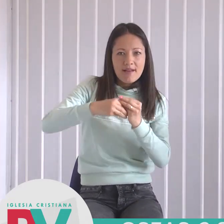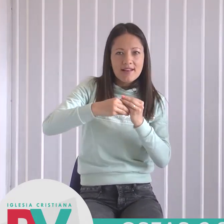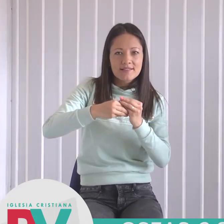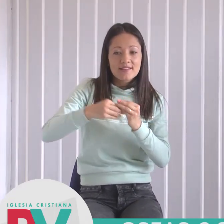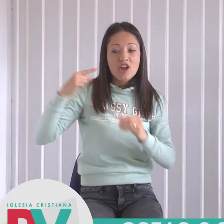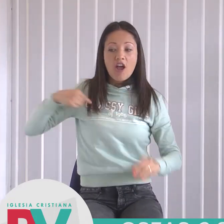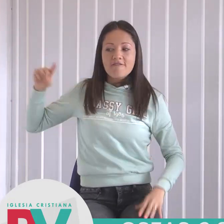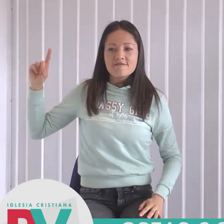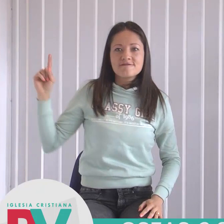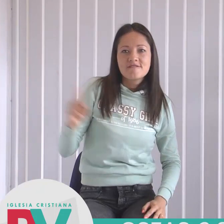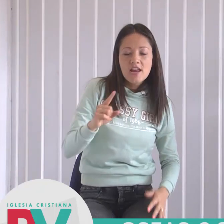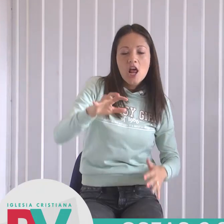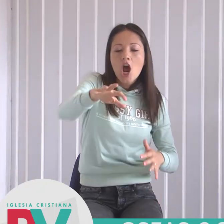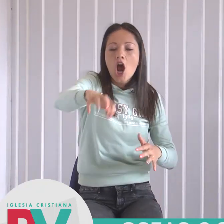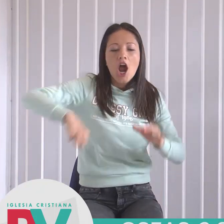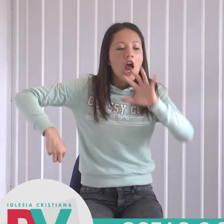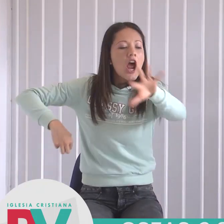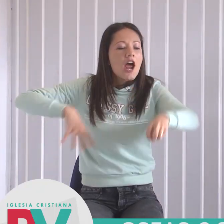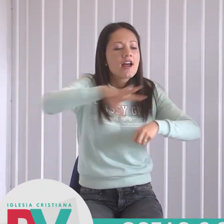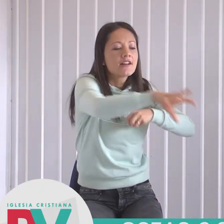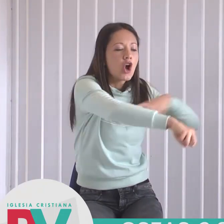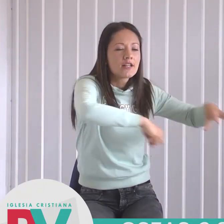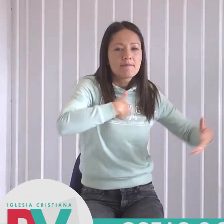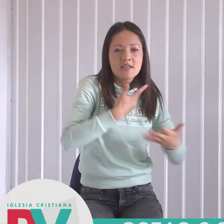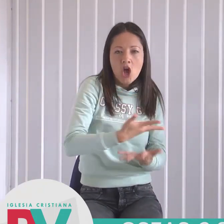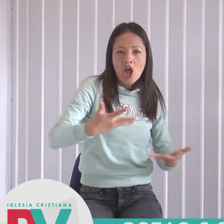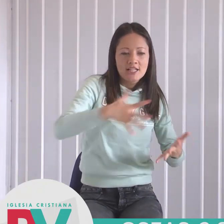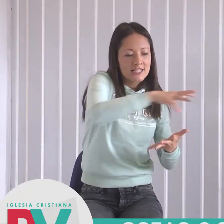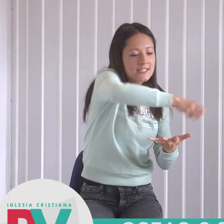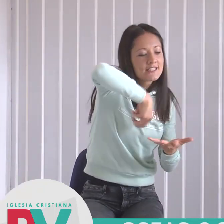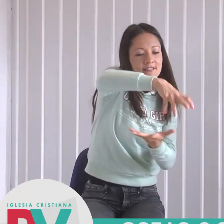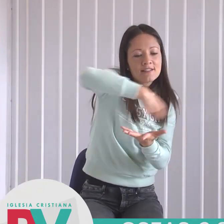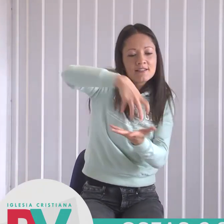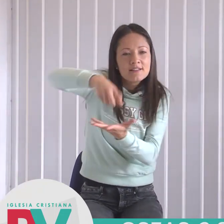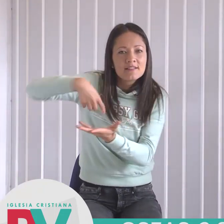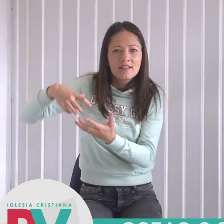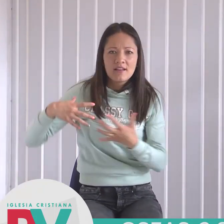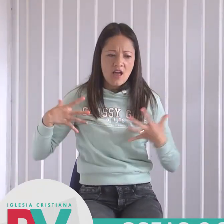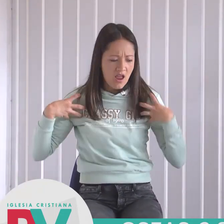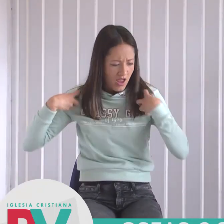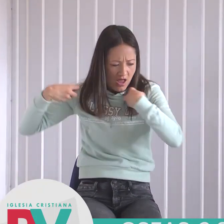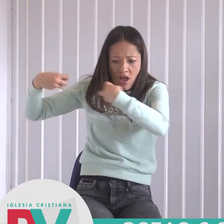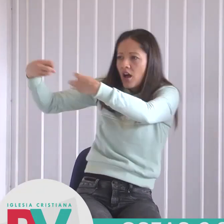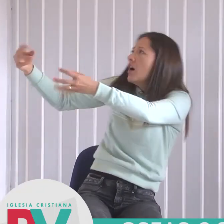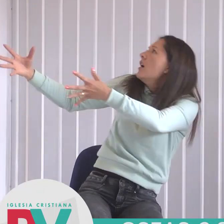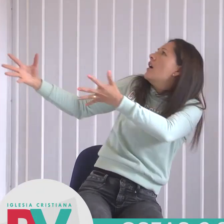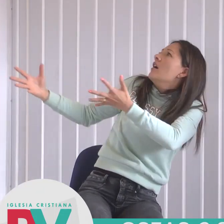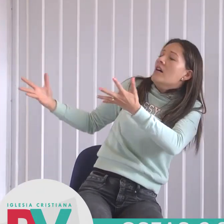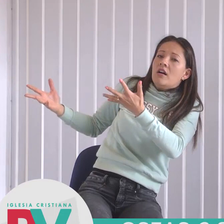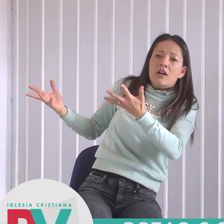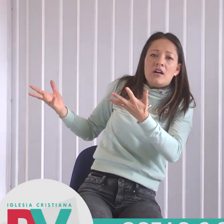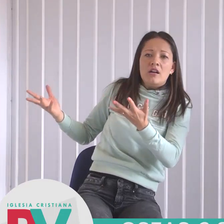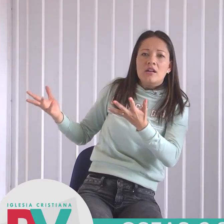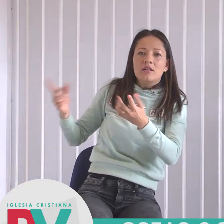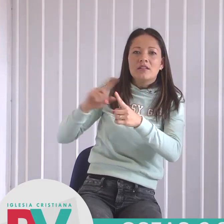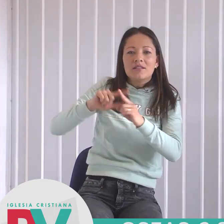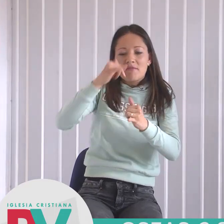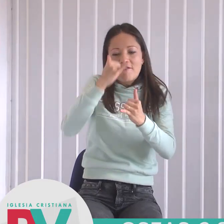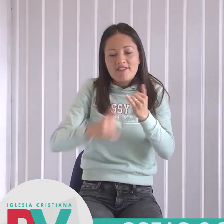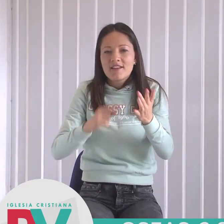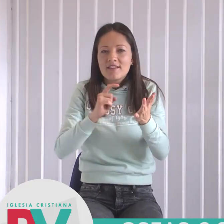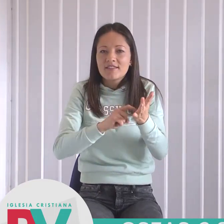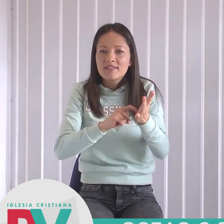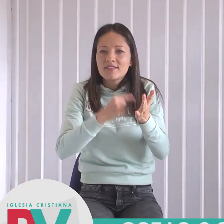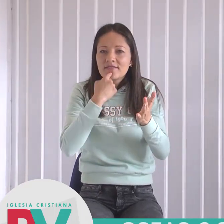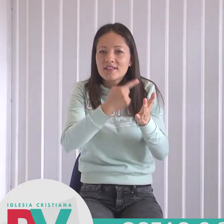yo vendré y cogeré mi vino, mi trigo, o sea que la va a despojar de todo. Pero finalmente dice que le quita el